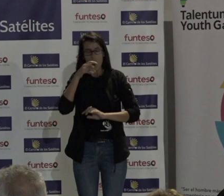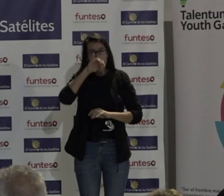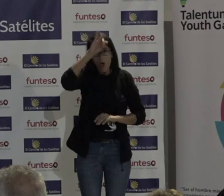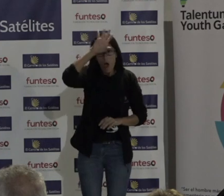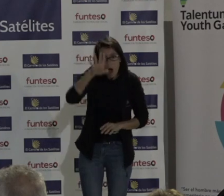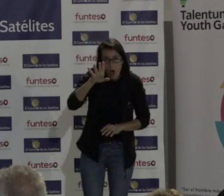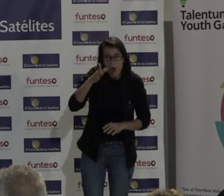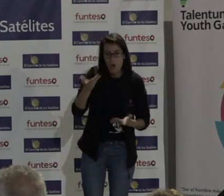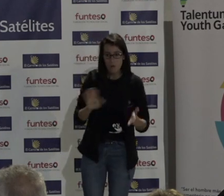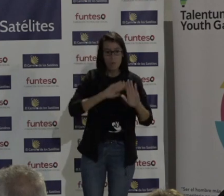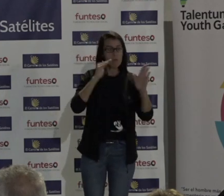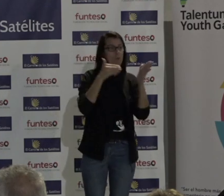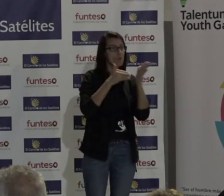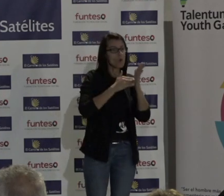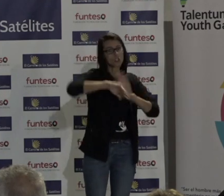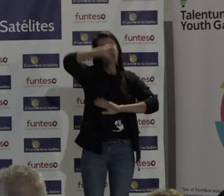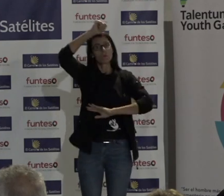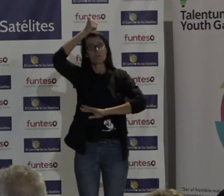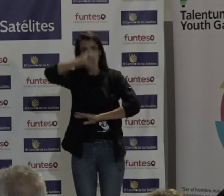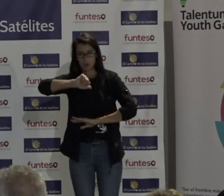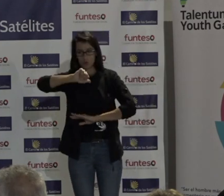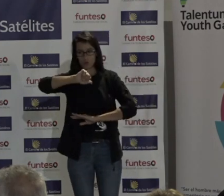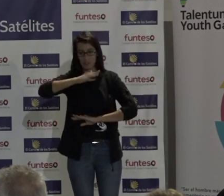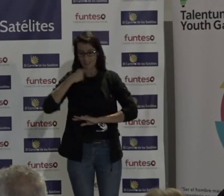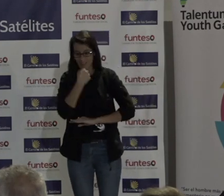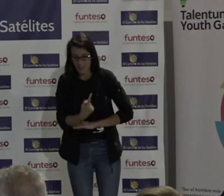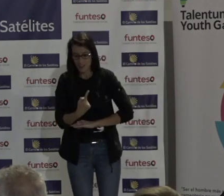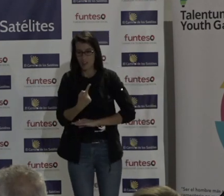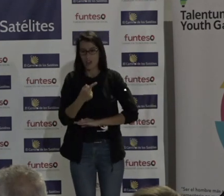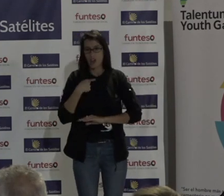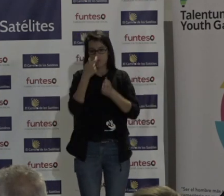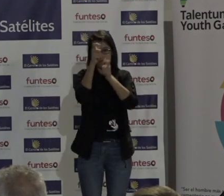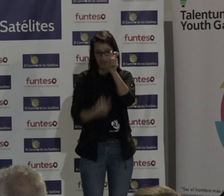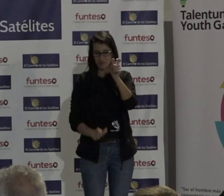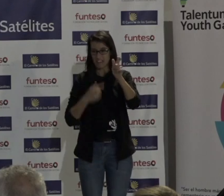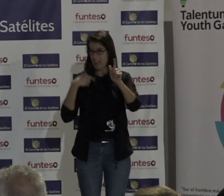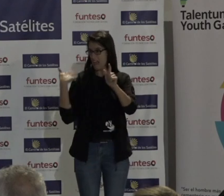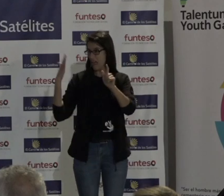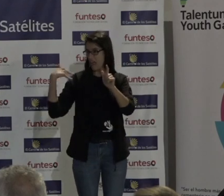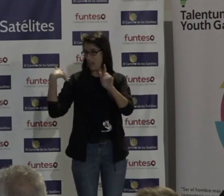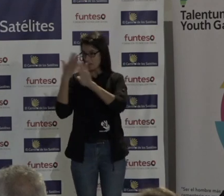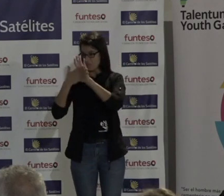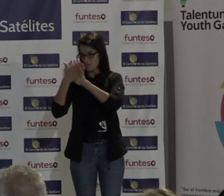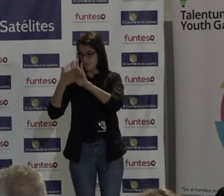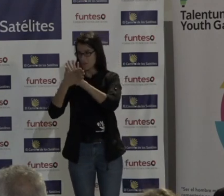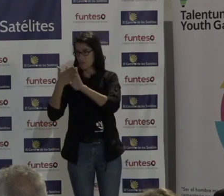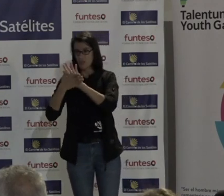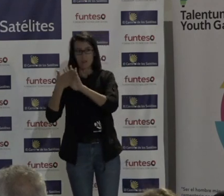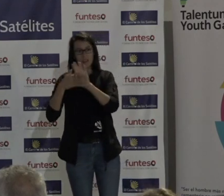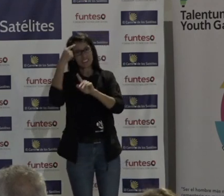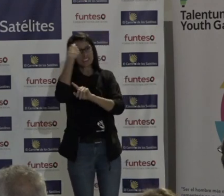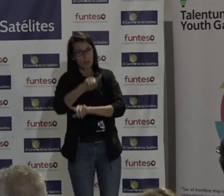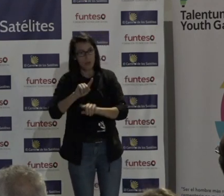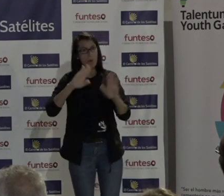sorprender, puerto macho. Hoy era en terminología que antes se comentaba, todos saben